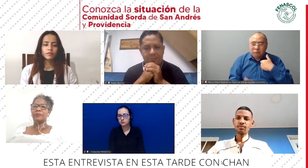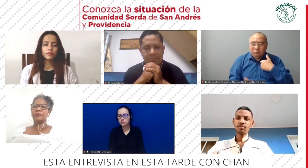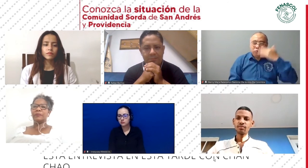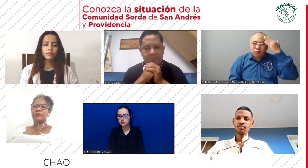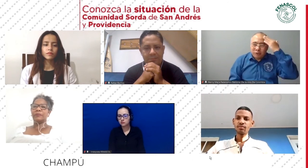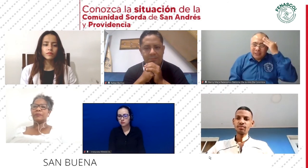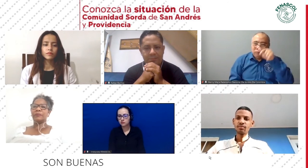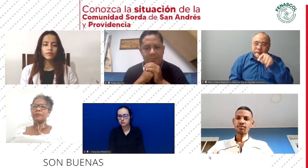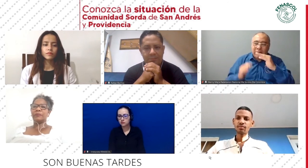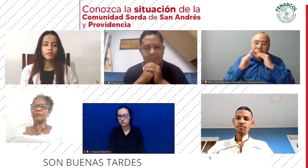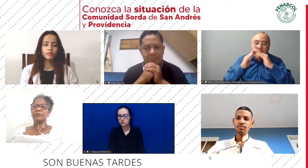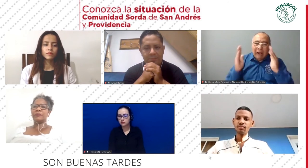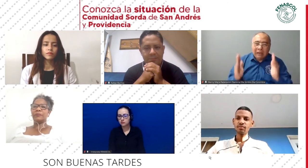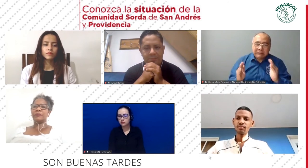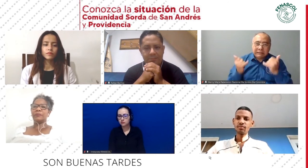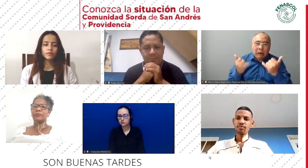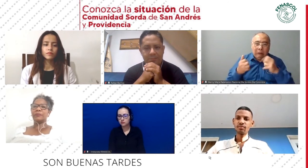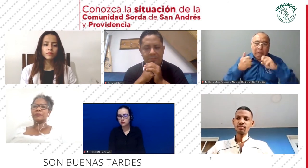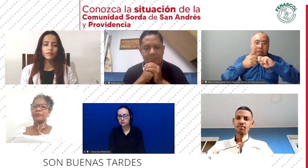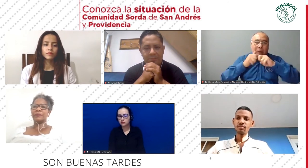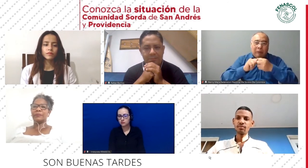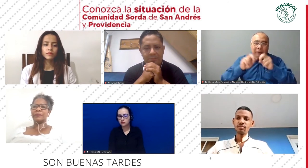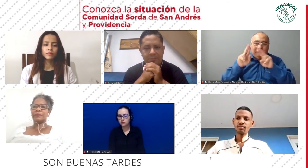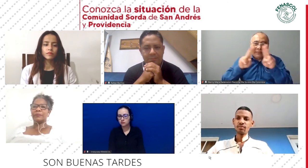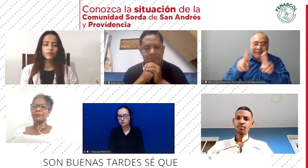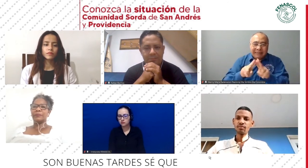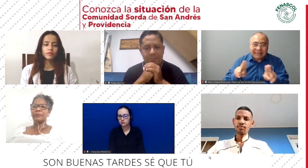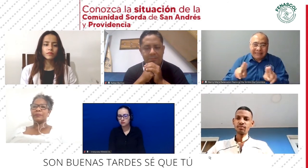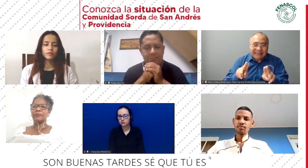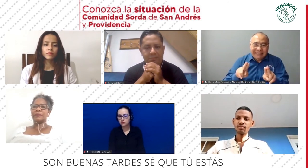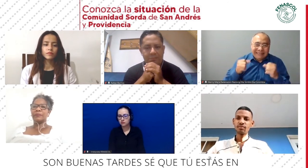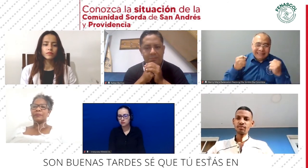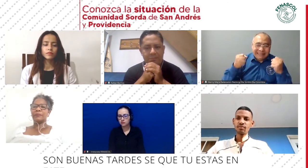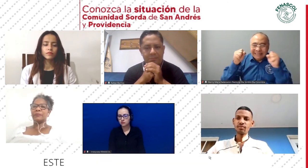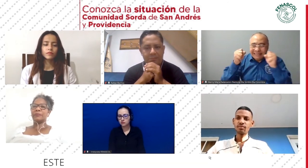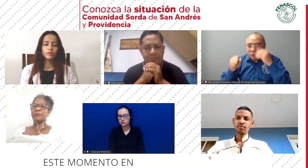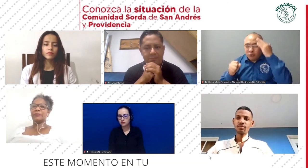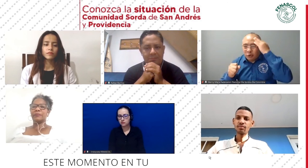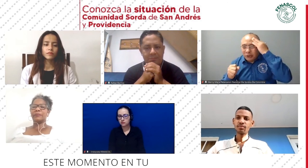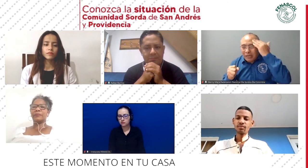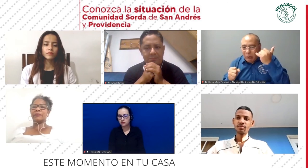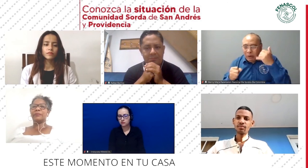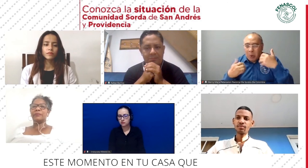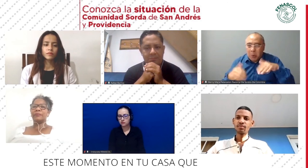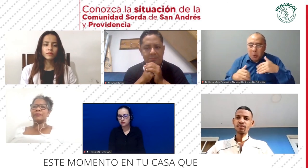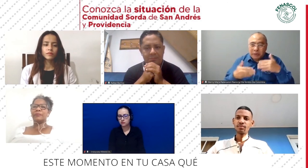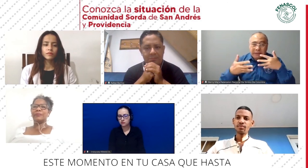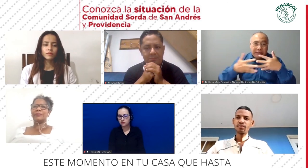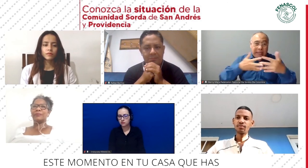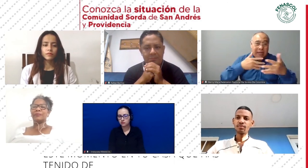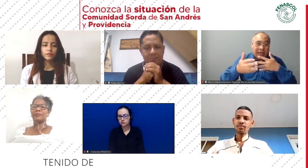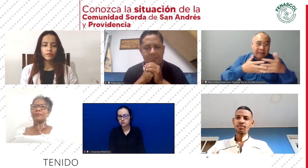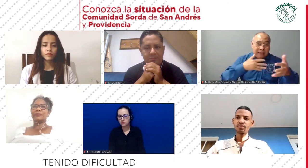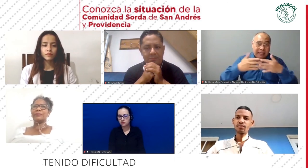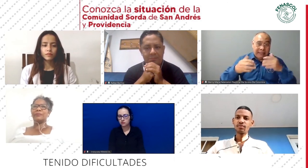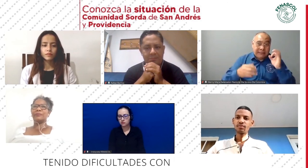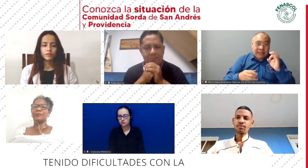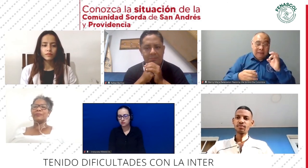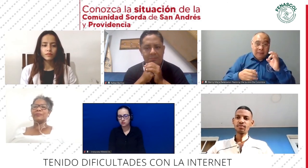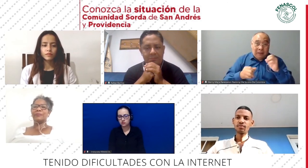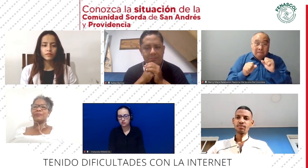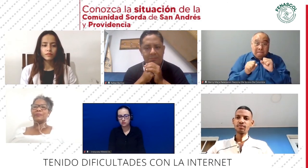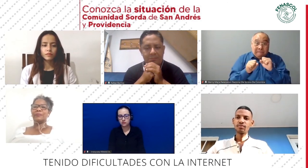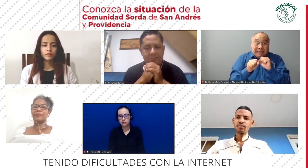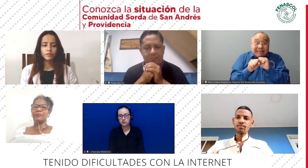yang buenas tardes así que tú estás en este momento en tu casa que has tenido dificultades con la